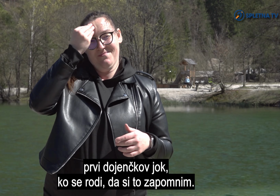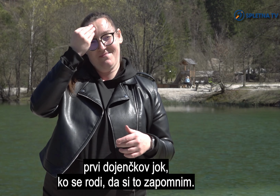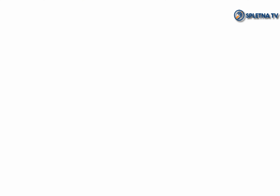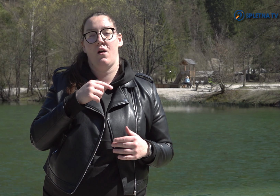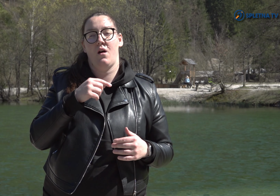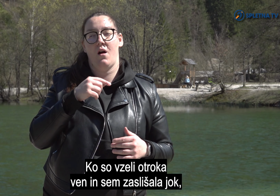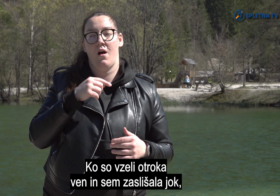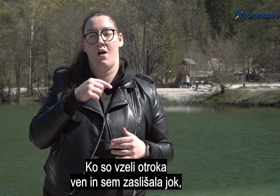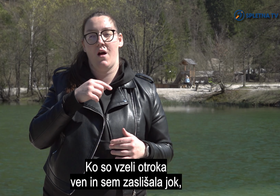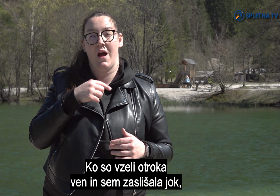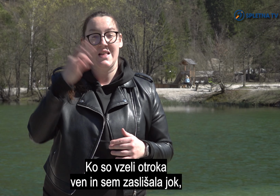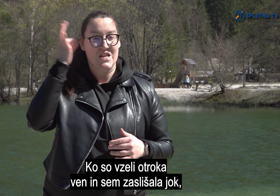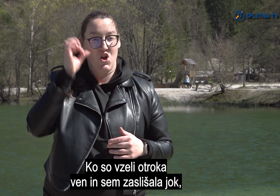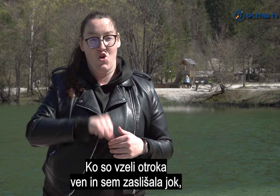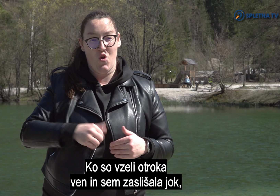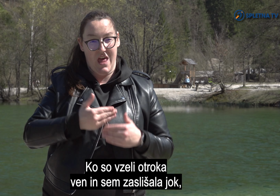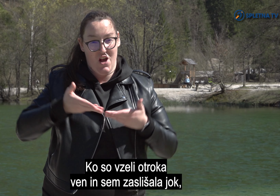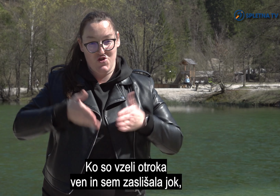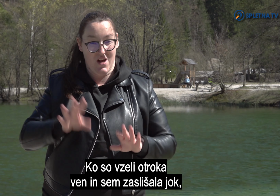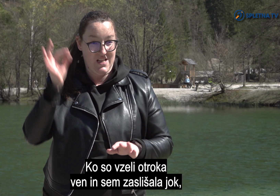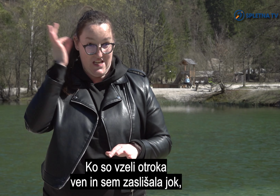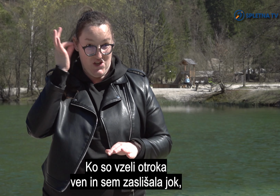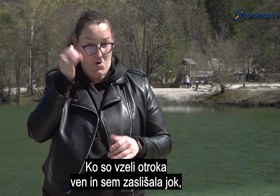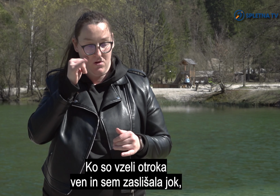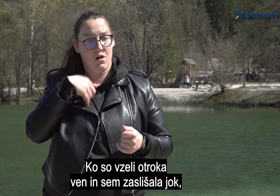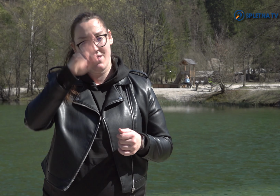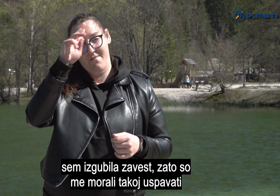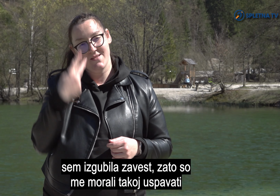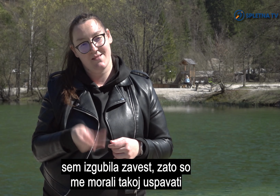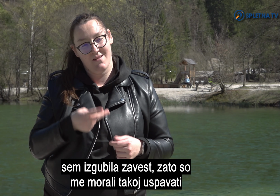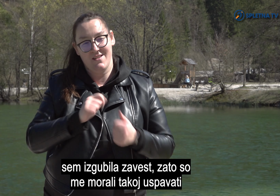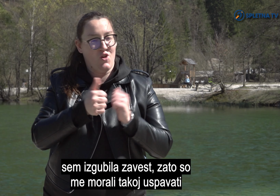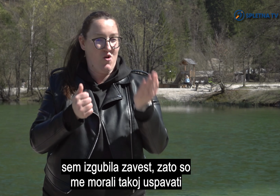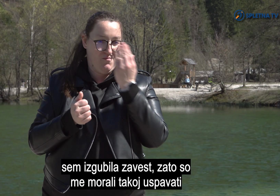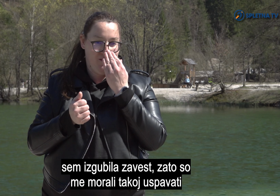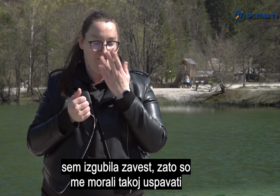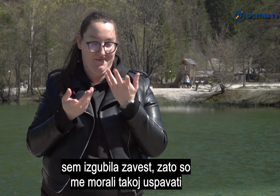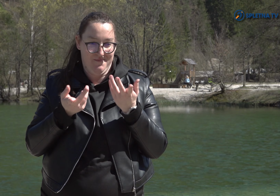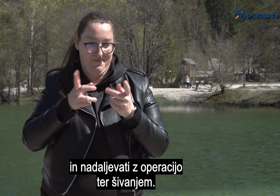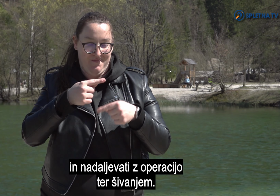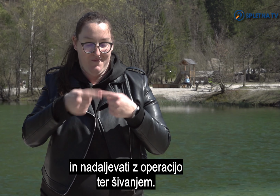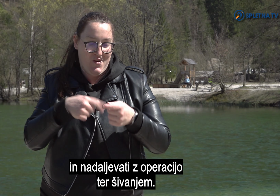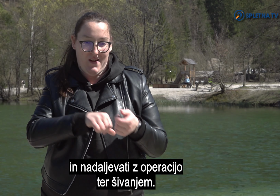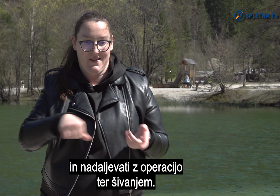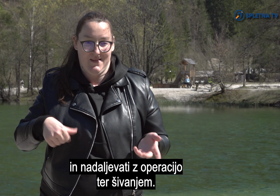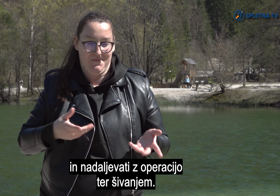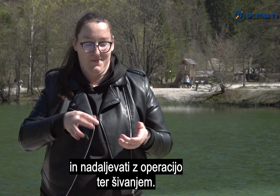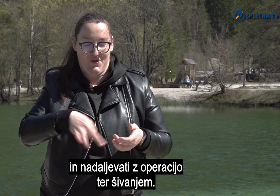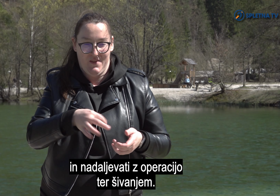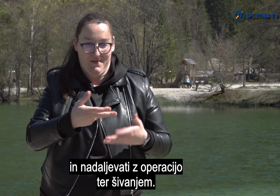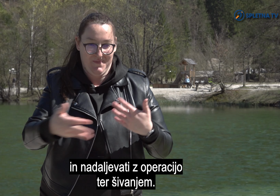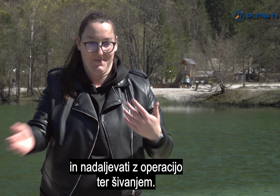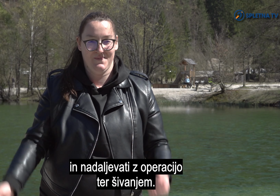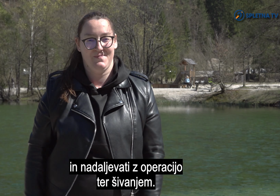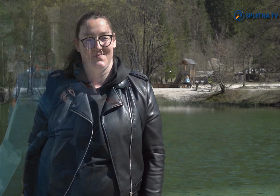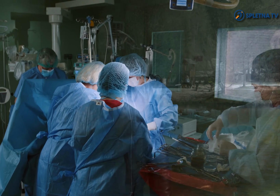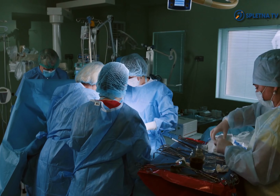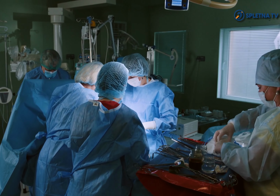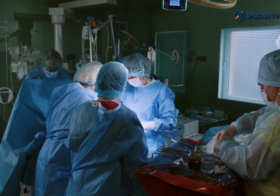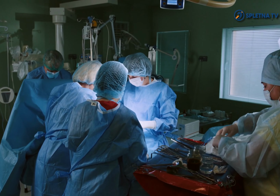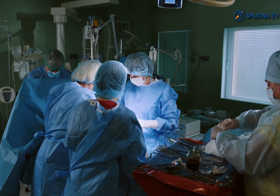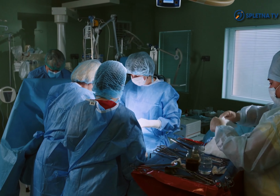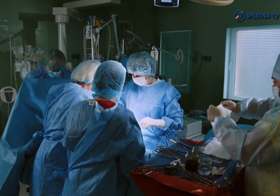dojenčkov jok, ko se rodi, da si to zapomnim. Ko so vzeli otroka ven in sem zaslišala jok, sem izgubila zavest. Zato so me